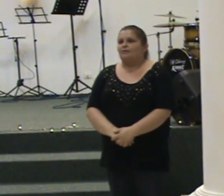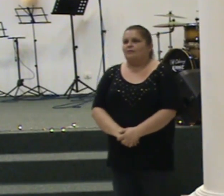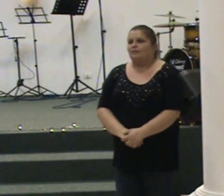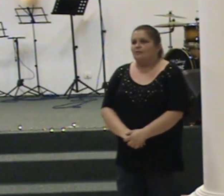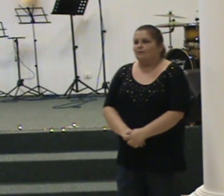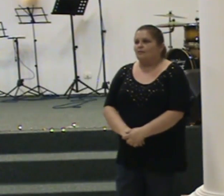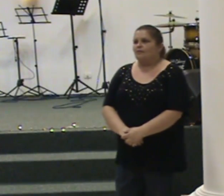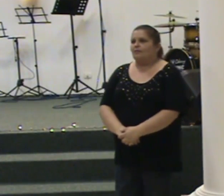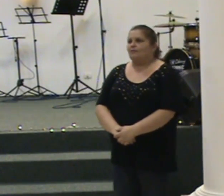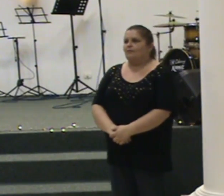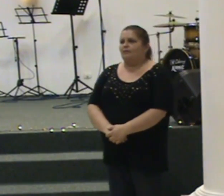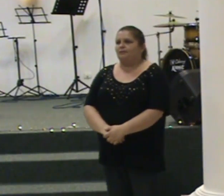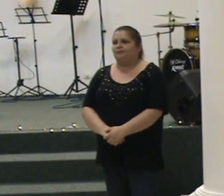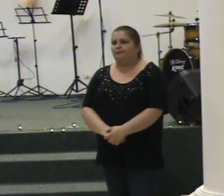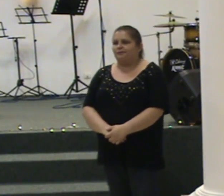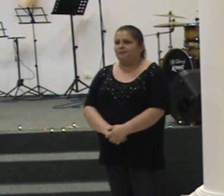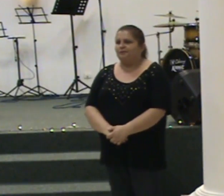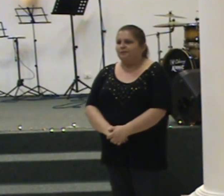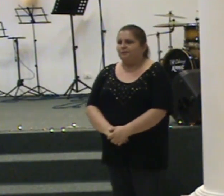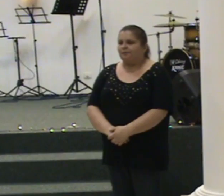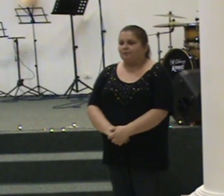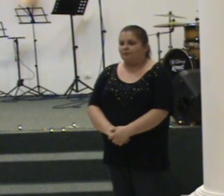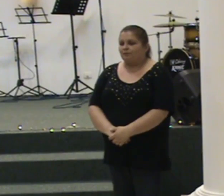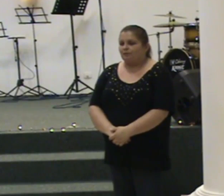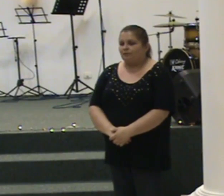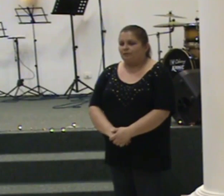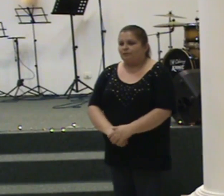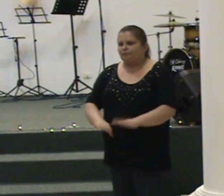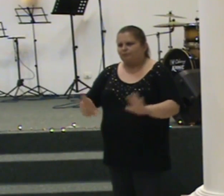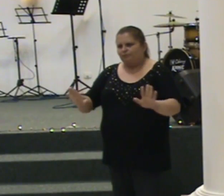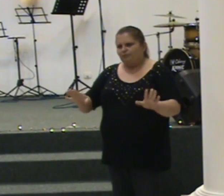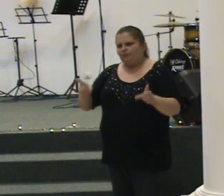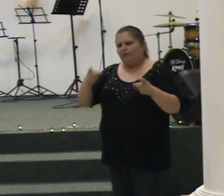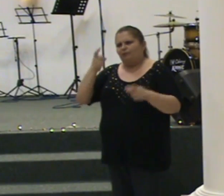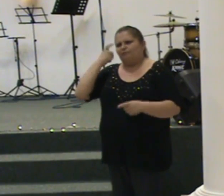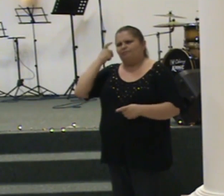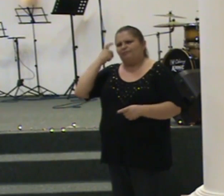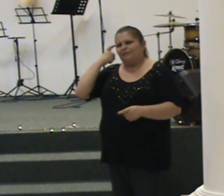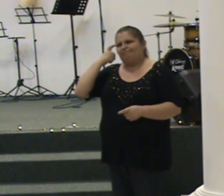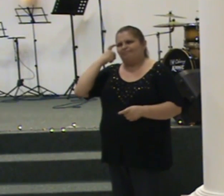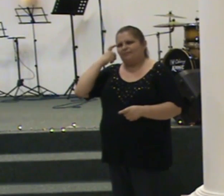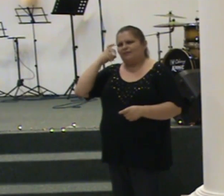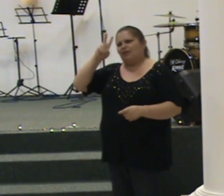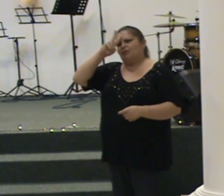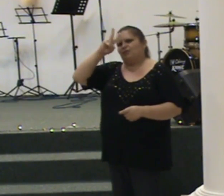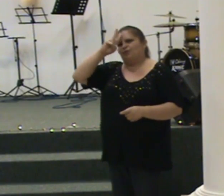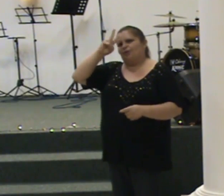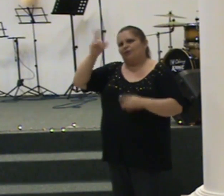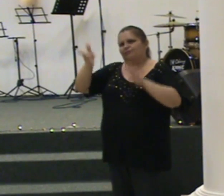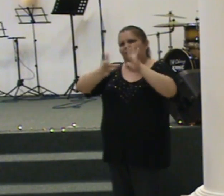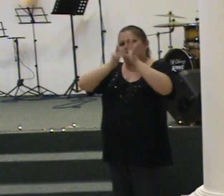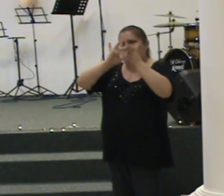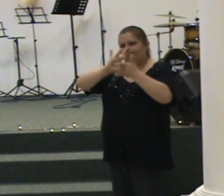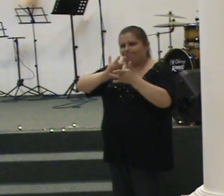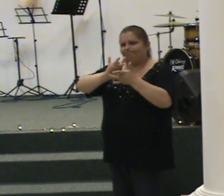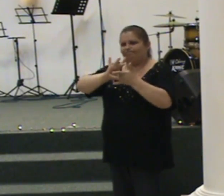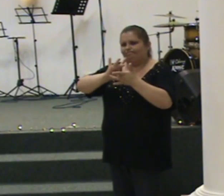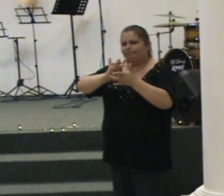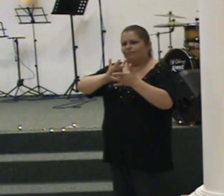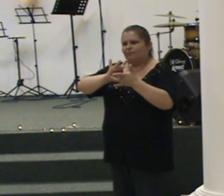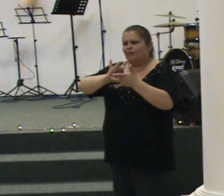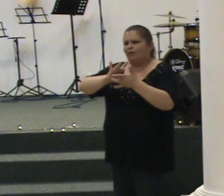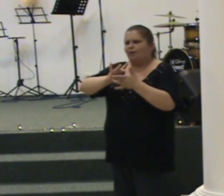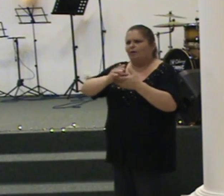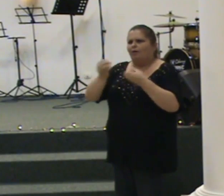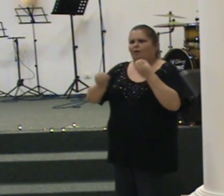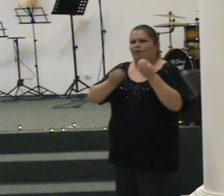eu quero que os irmãos reflitam, né? Essa história do nascimento de Jesus.